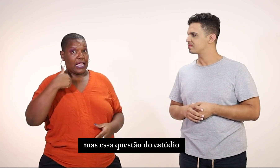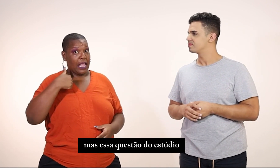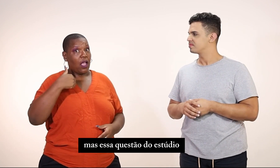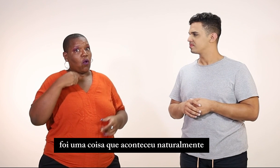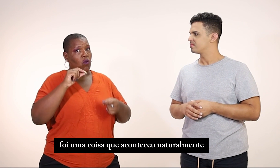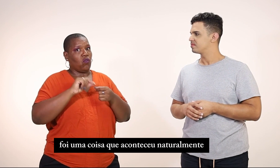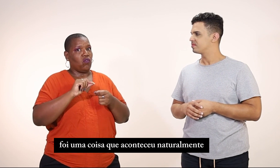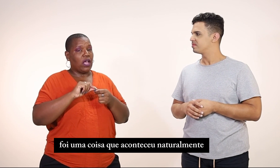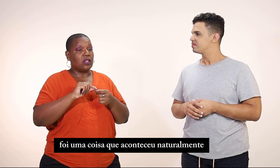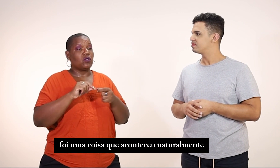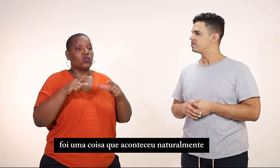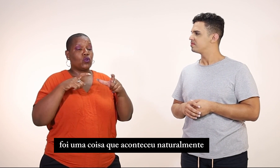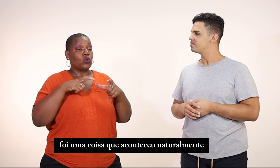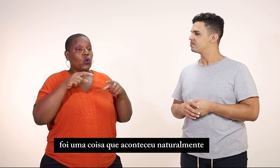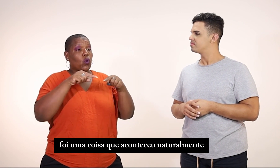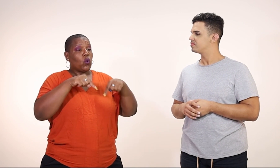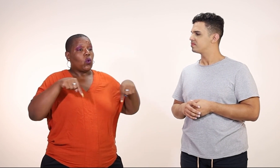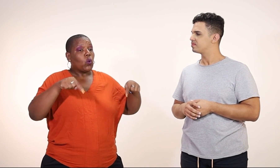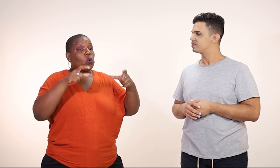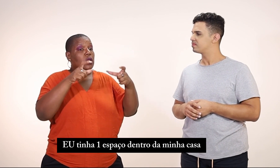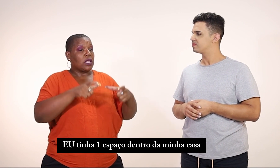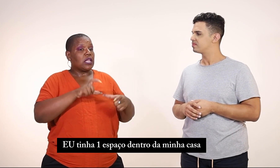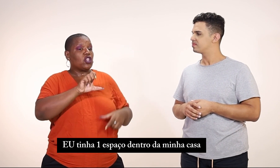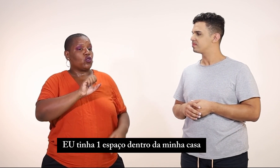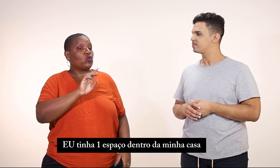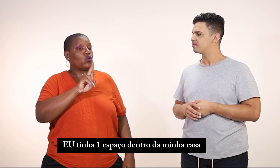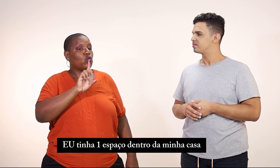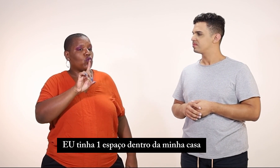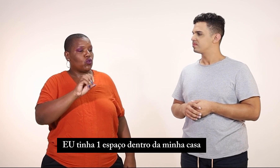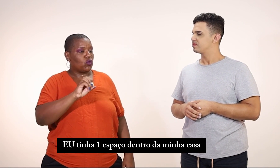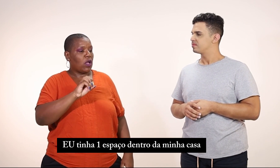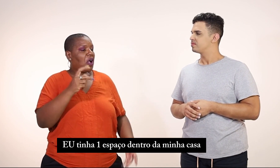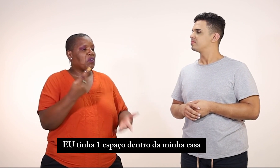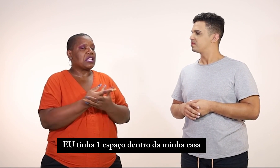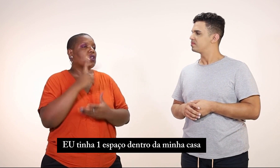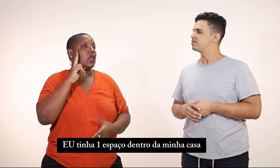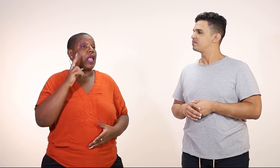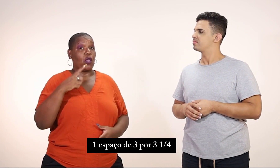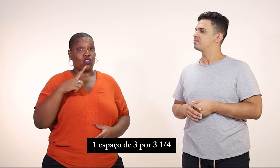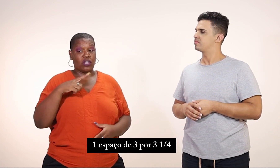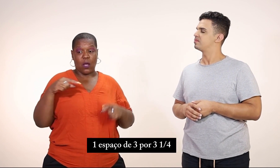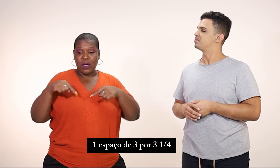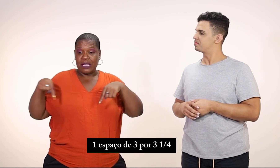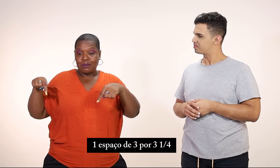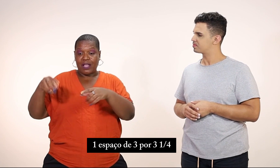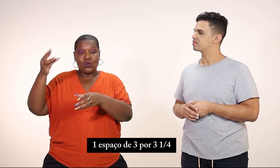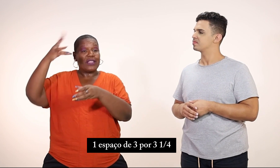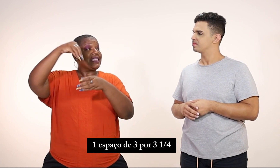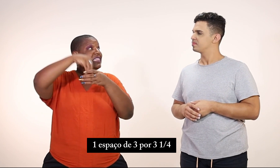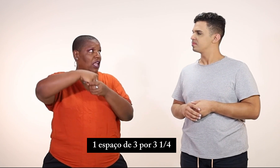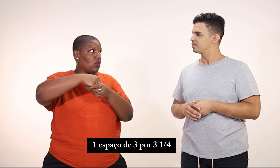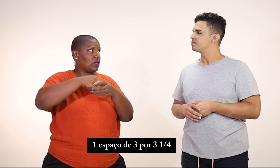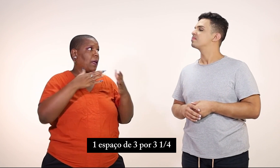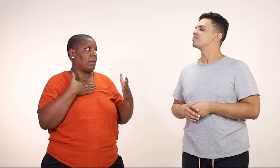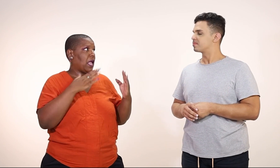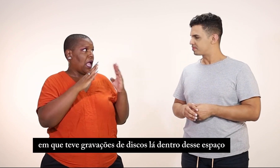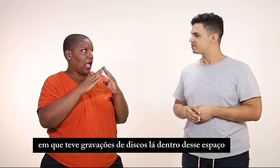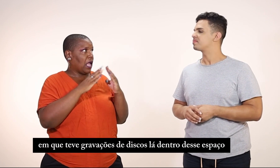estúdio foi uma coisa que aconteceu naturalmente. Eu tinha um espaço dentro da minha casa, um espaço de 3x3, um quarto, em que